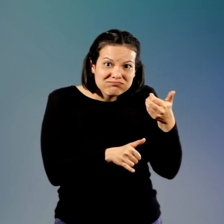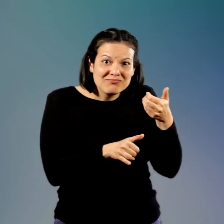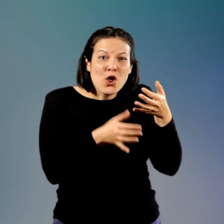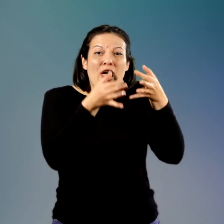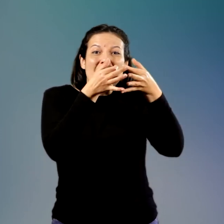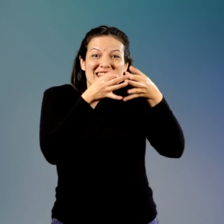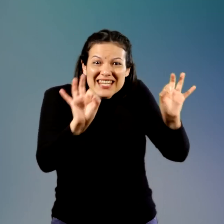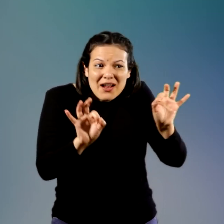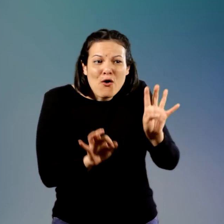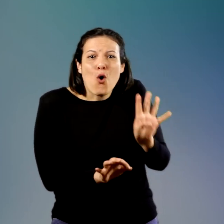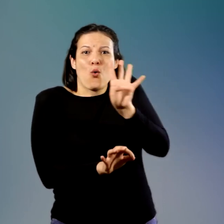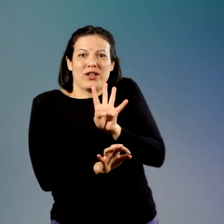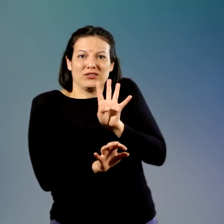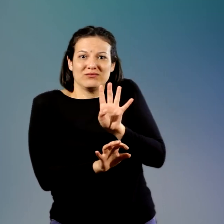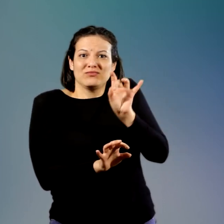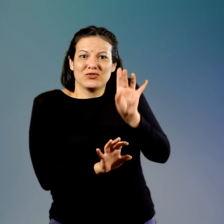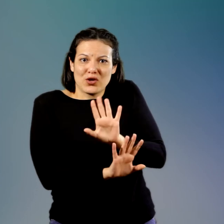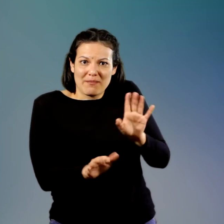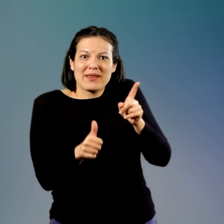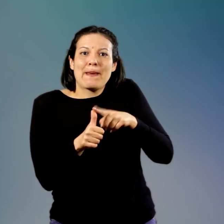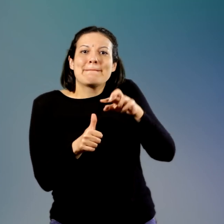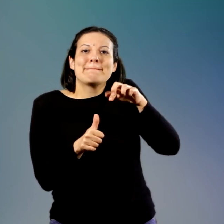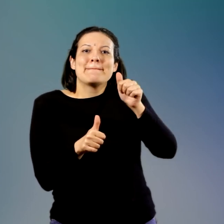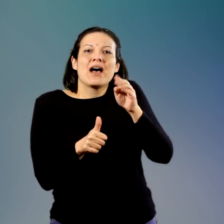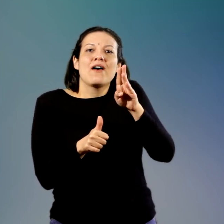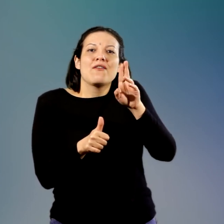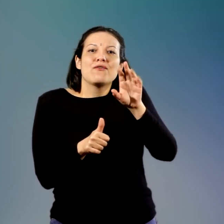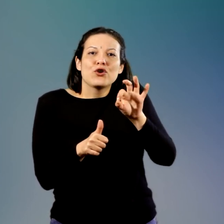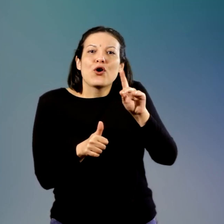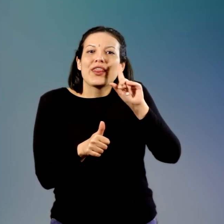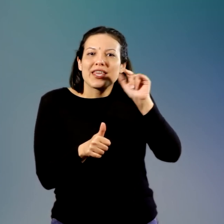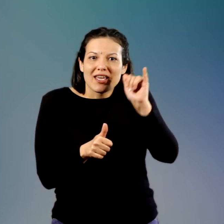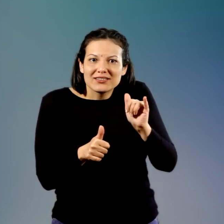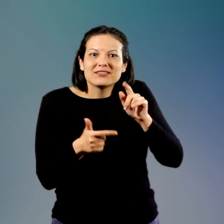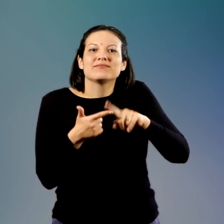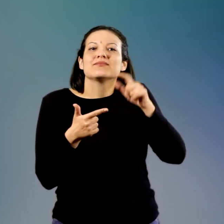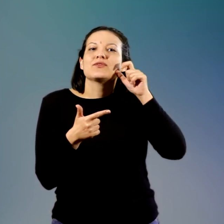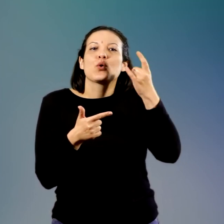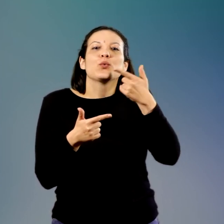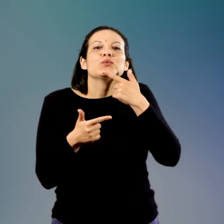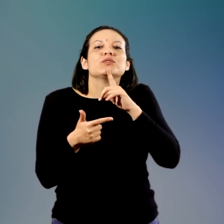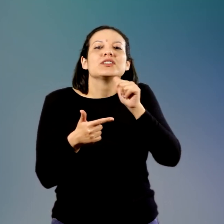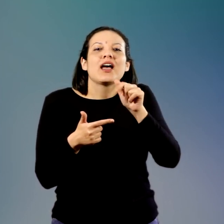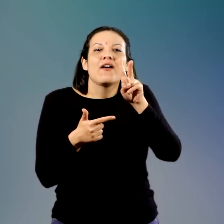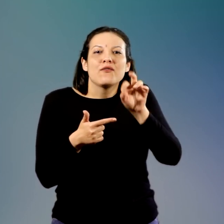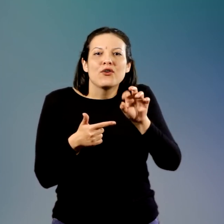solo cuatro pudieron sobrevivir pablo díaz gustavo